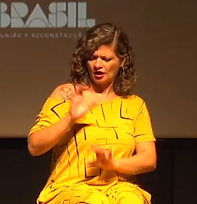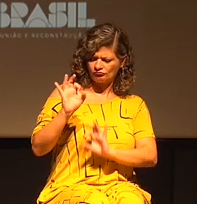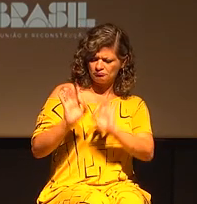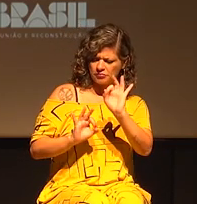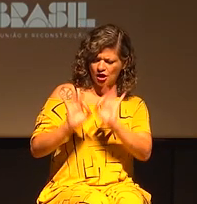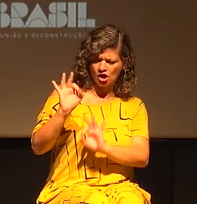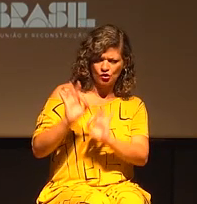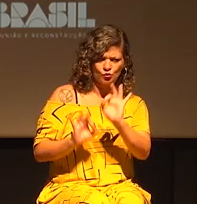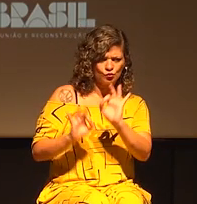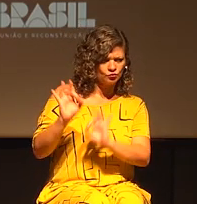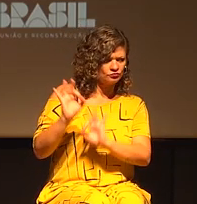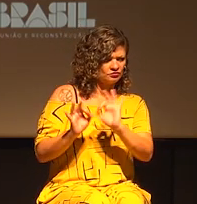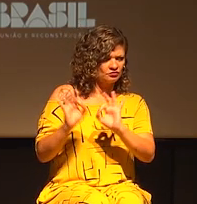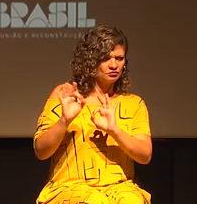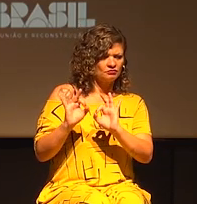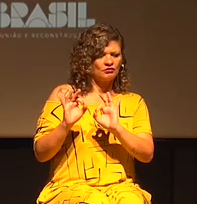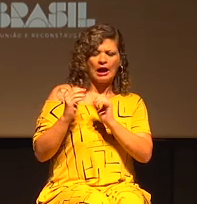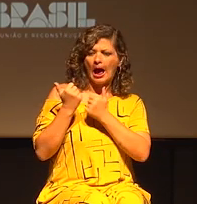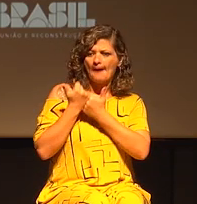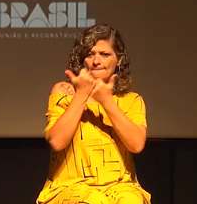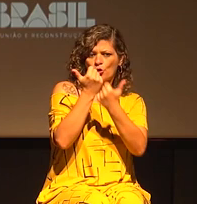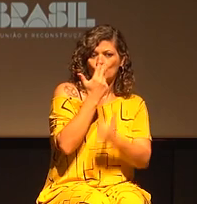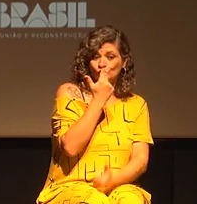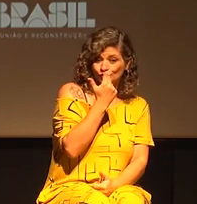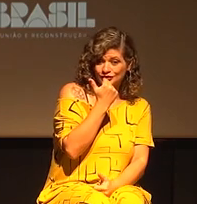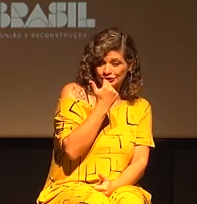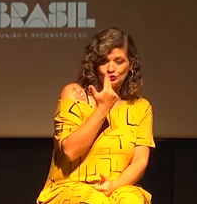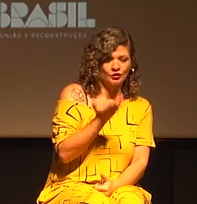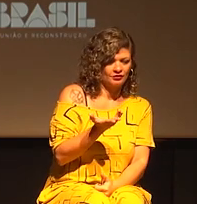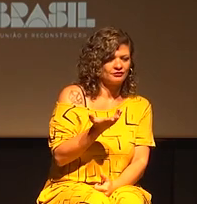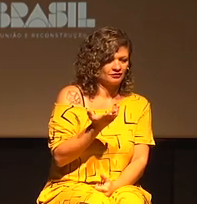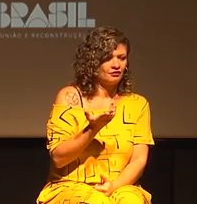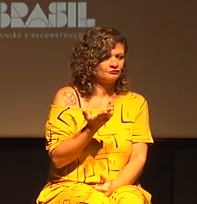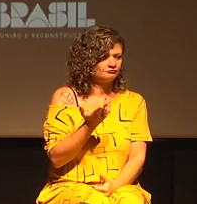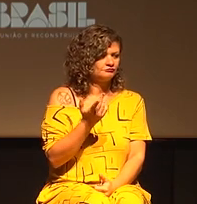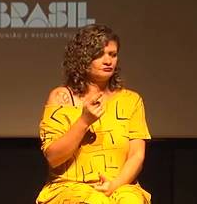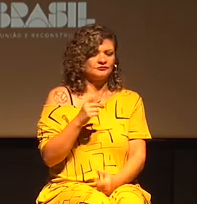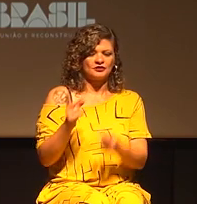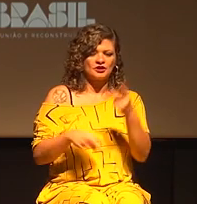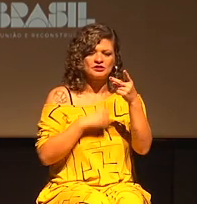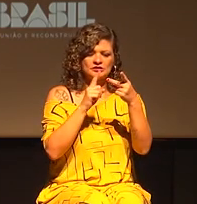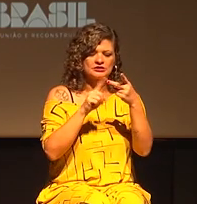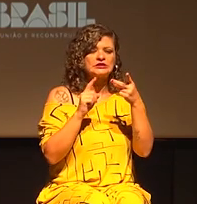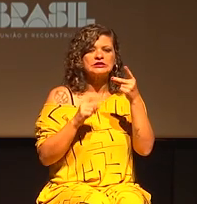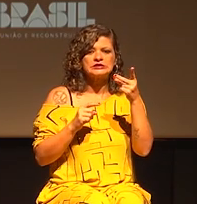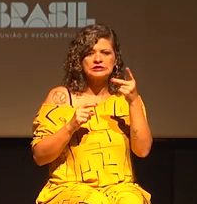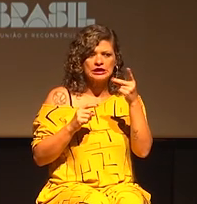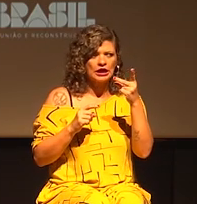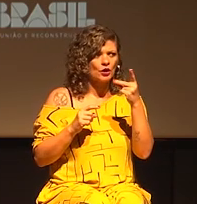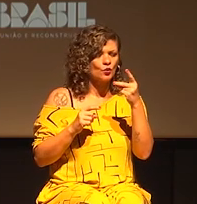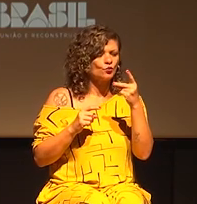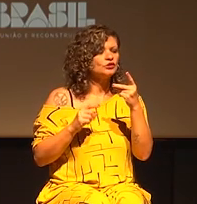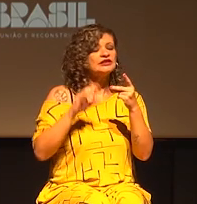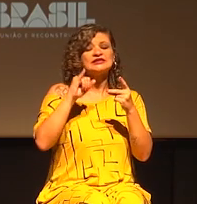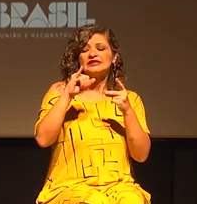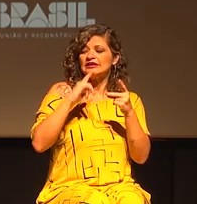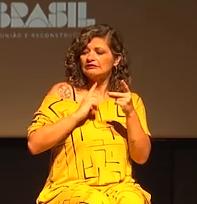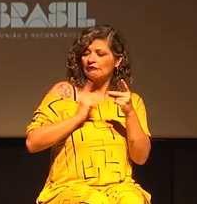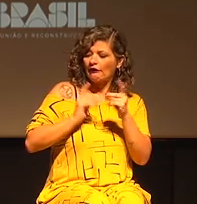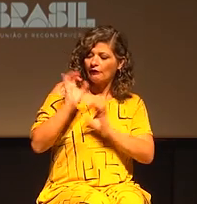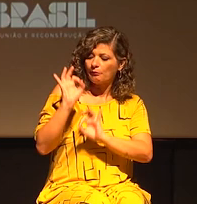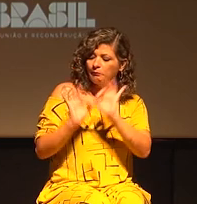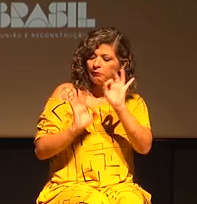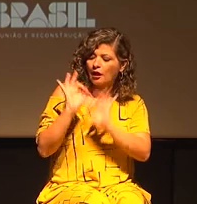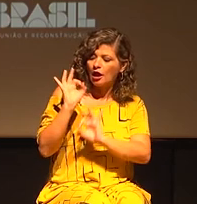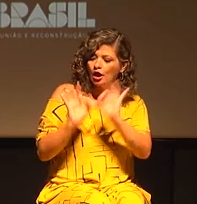eh de um apoio nutricional que a gente precisa eh e minha segunda pergunta é se existe um um plano para